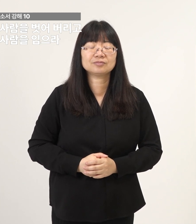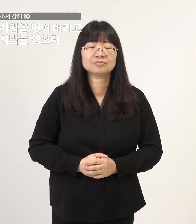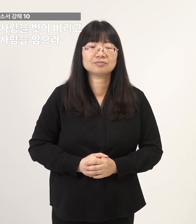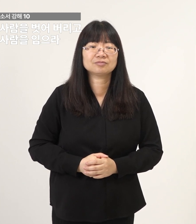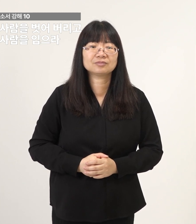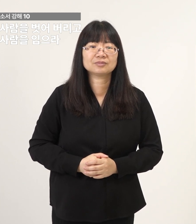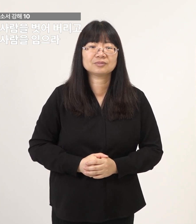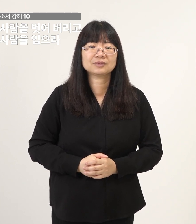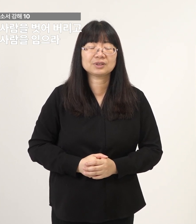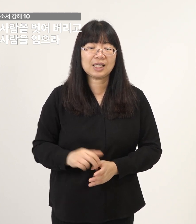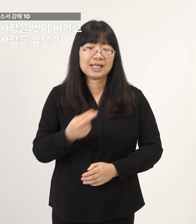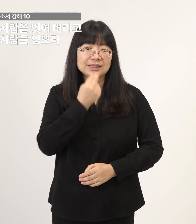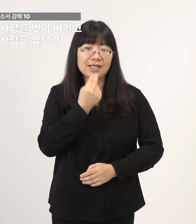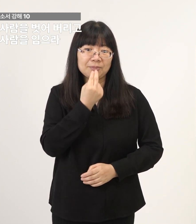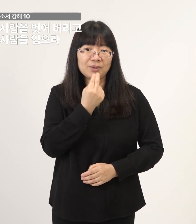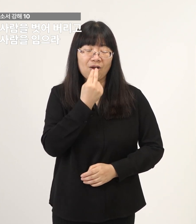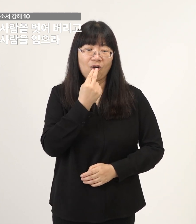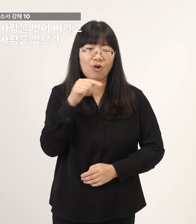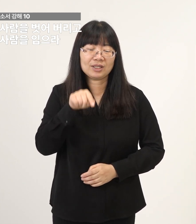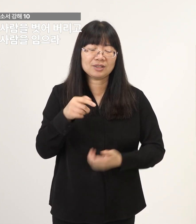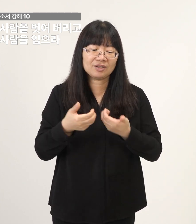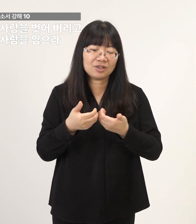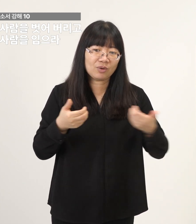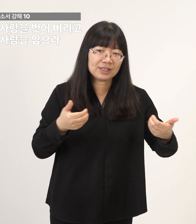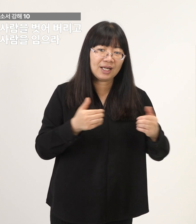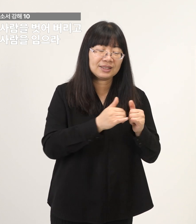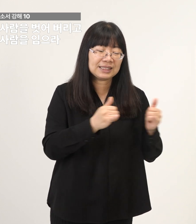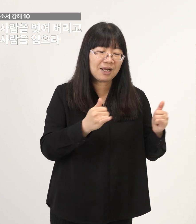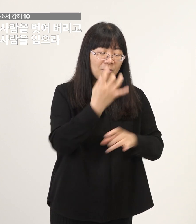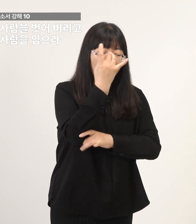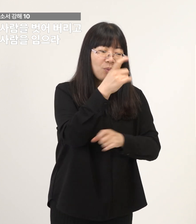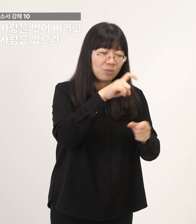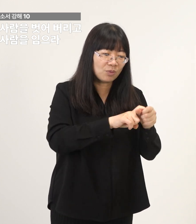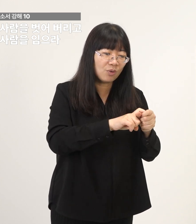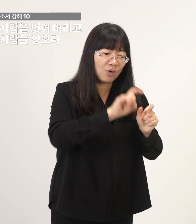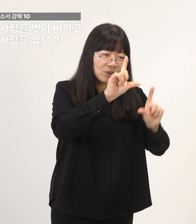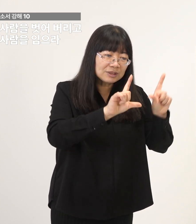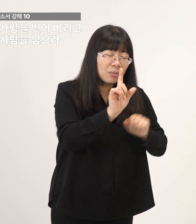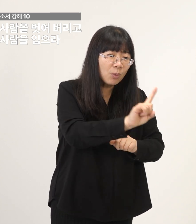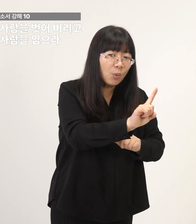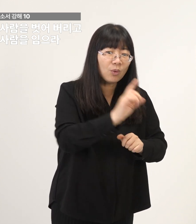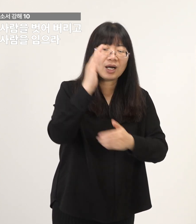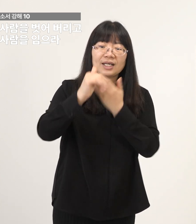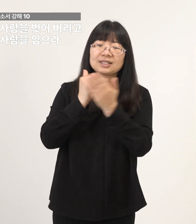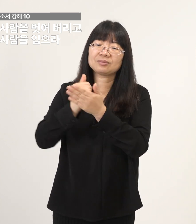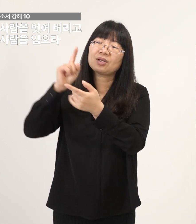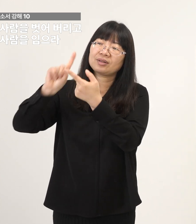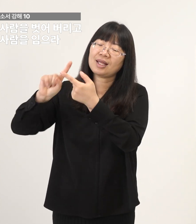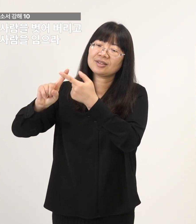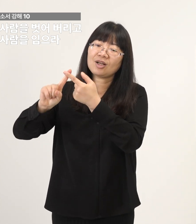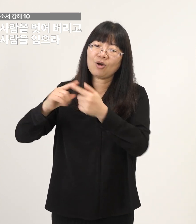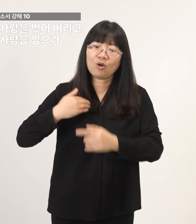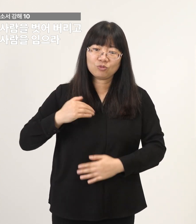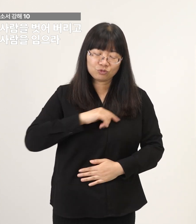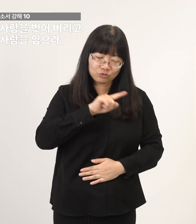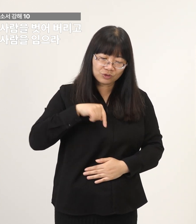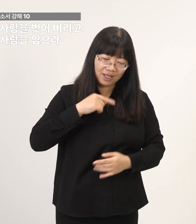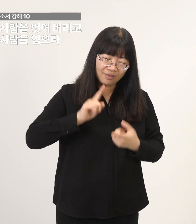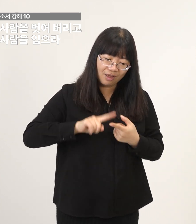그러니까 생명에서 떠난 사람들의 본질은 하나님에 대해서, 그쪽에 대해서, 우리 쪽에